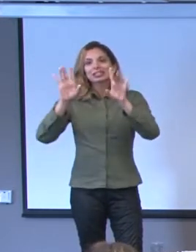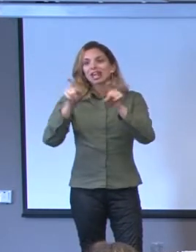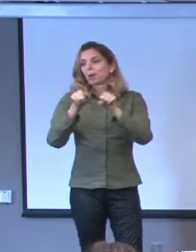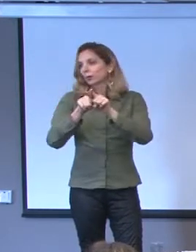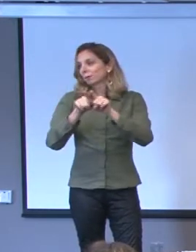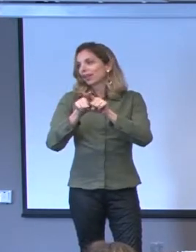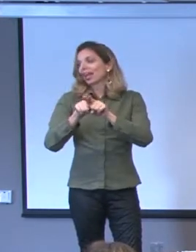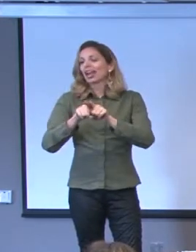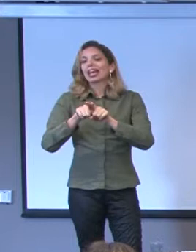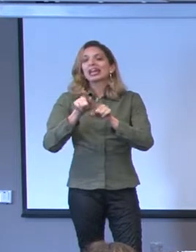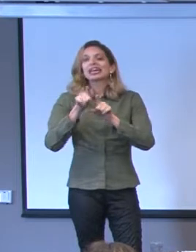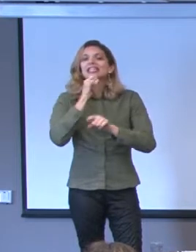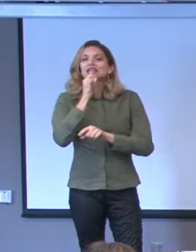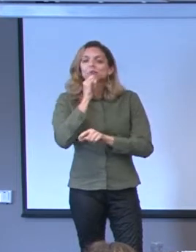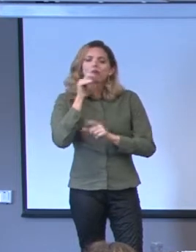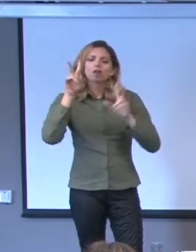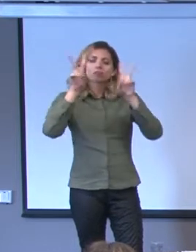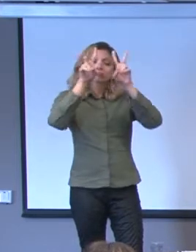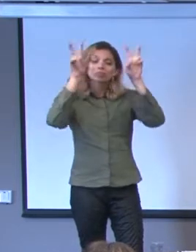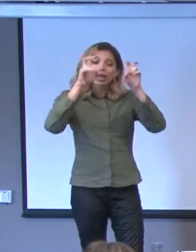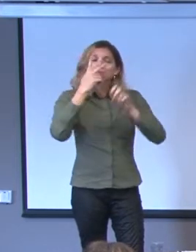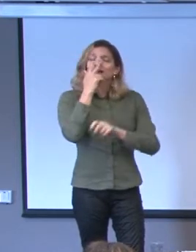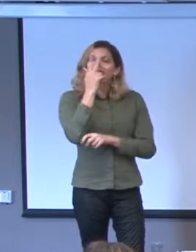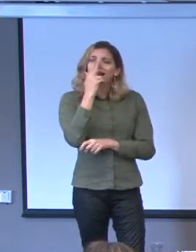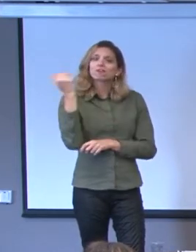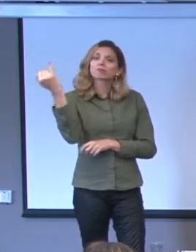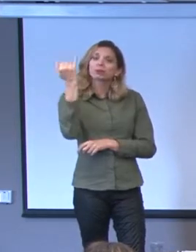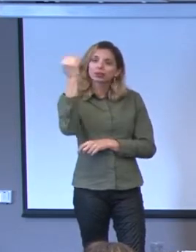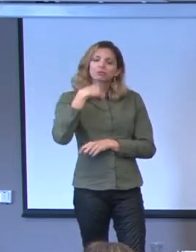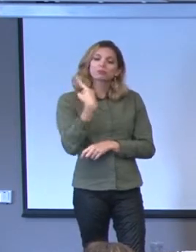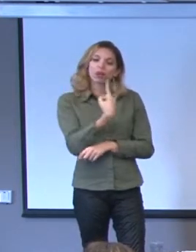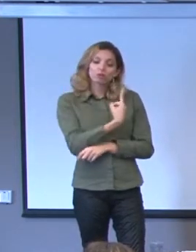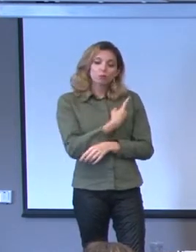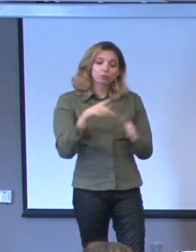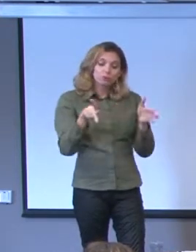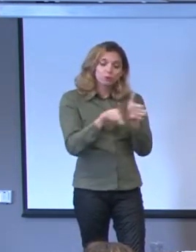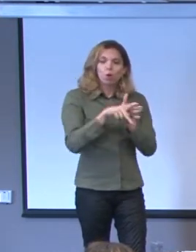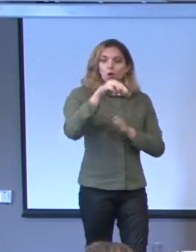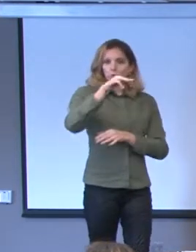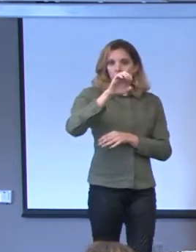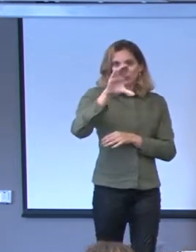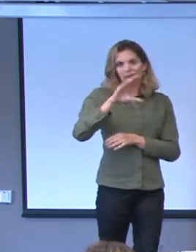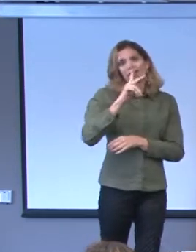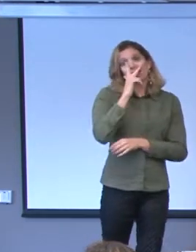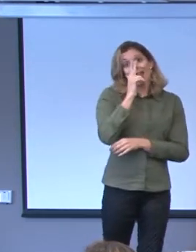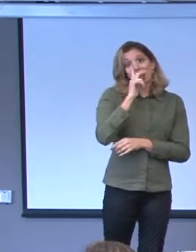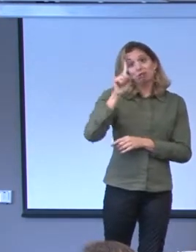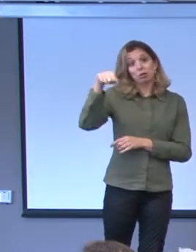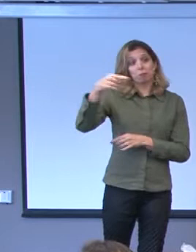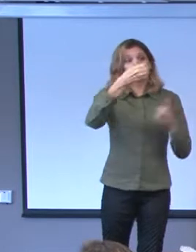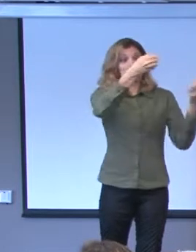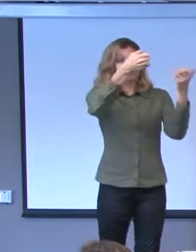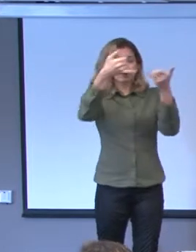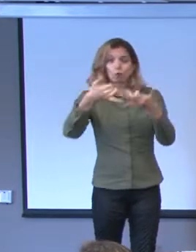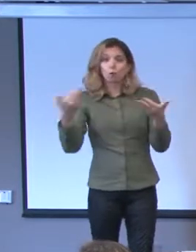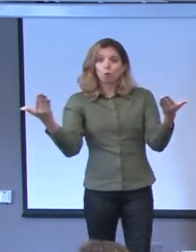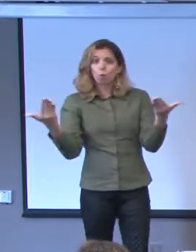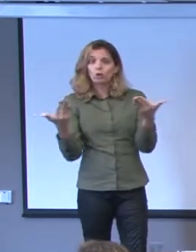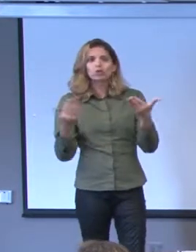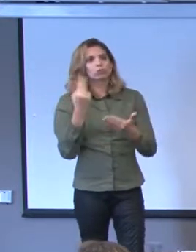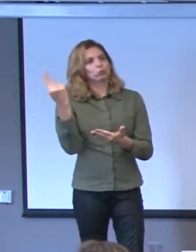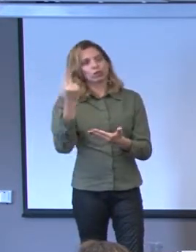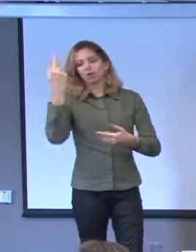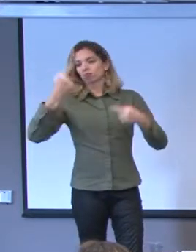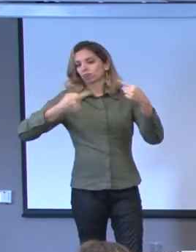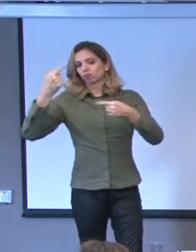especial. Isso é um tema que eu acho que, para nós, enquanto pessoas da educação, acredito que depois do que a gente ouviu aqui hoje, não tem nem o que